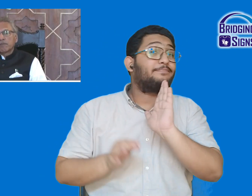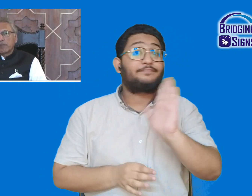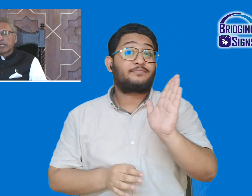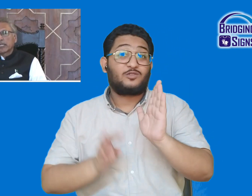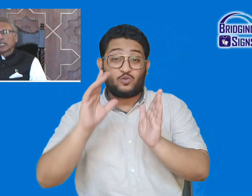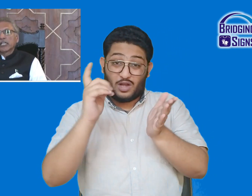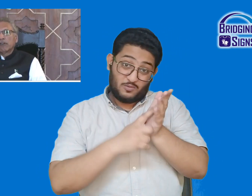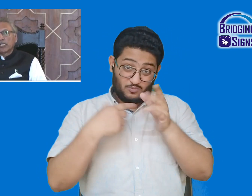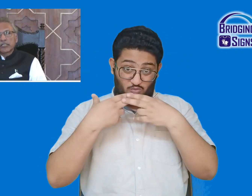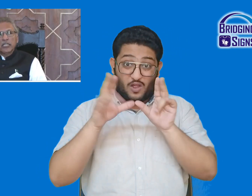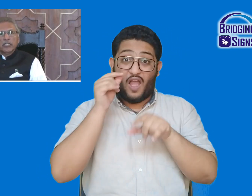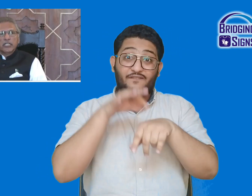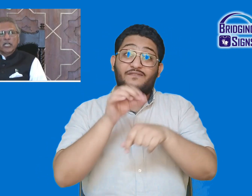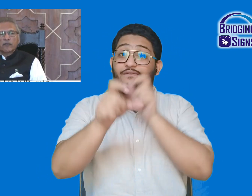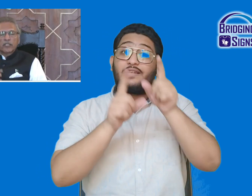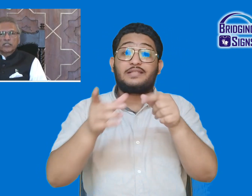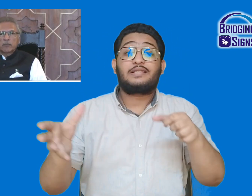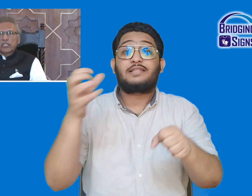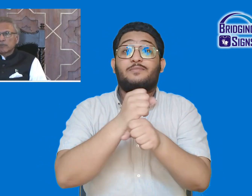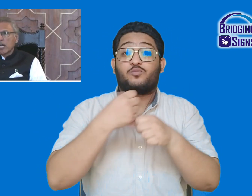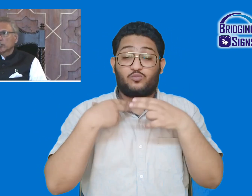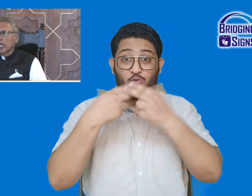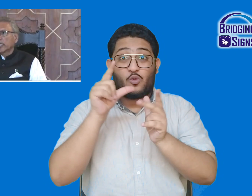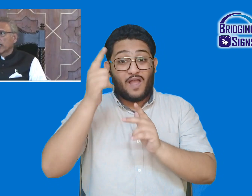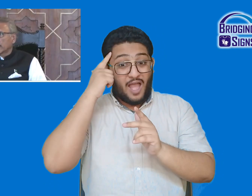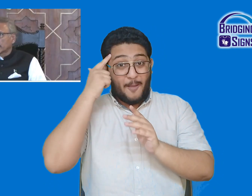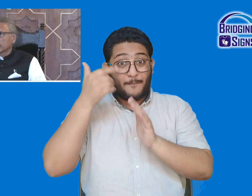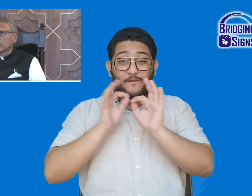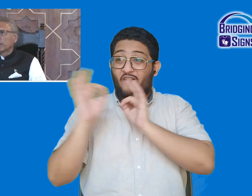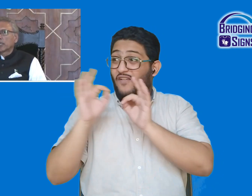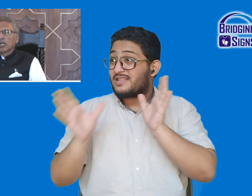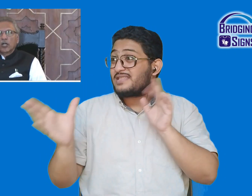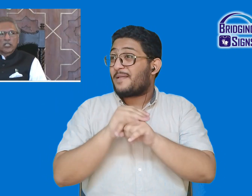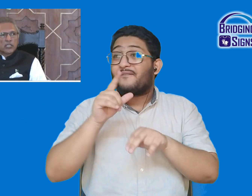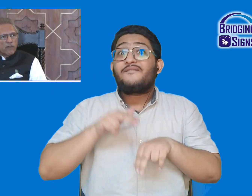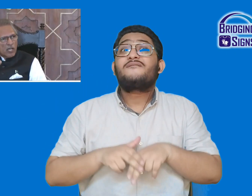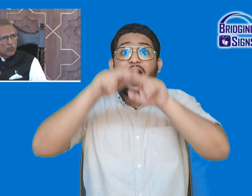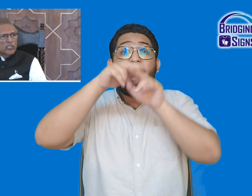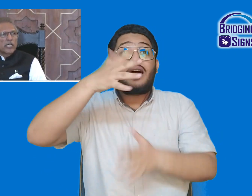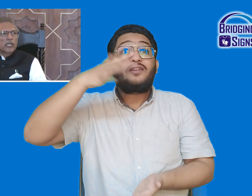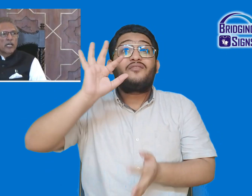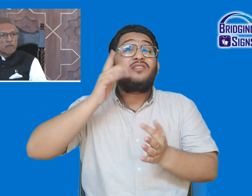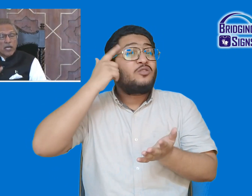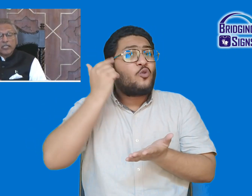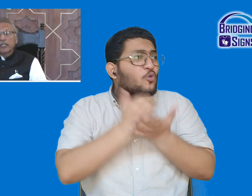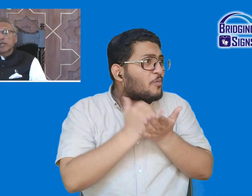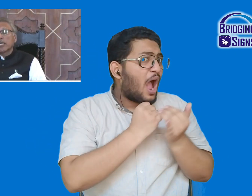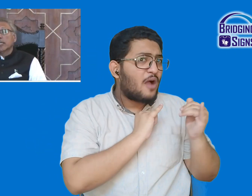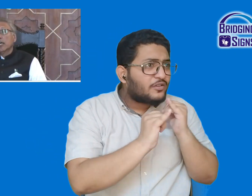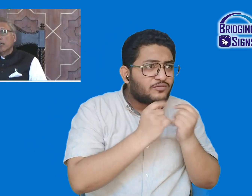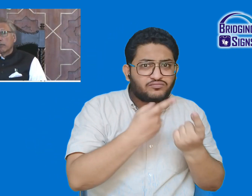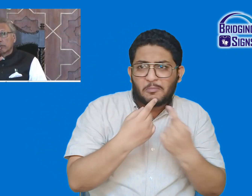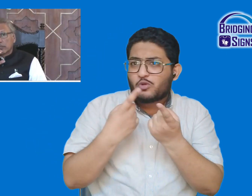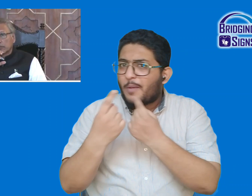ہے امپلیمنٹ کرنے کے حوالے سے، یہ ہر فرد کی۔ جب اجماع ہو جائے خیالات کے اوپر اور اتفاق ہو جائے ائمہ کے